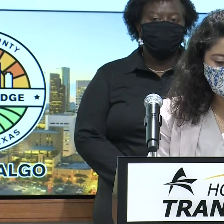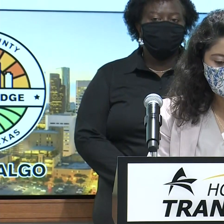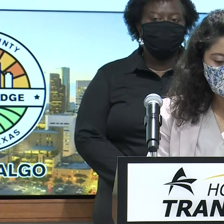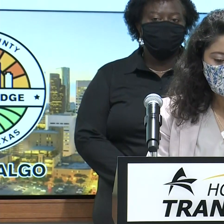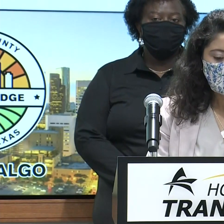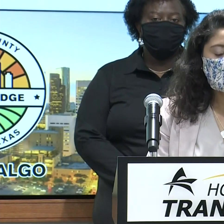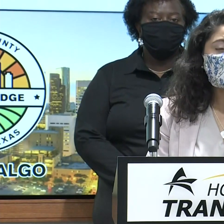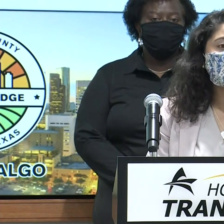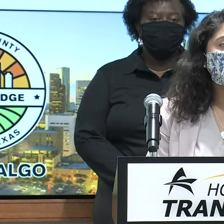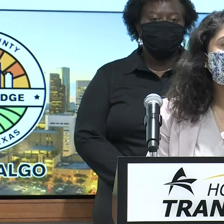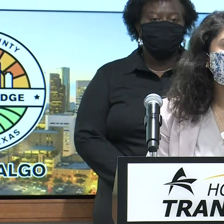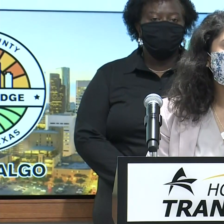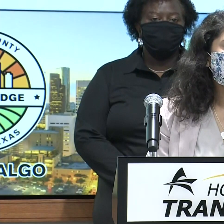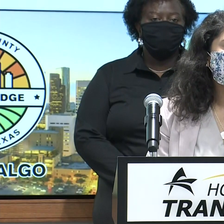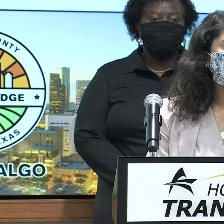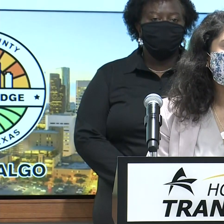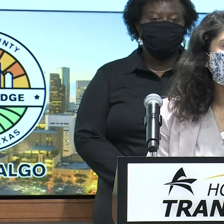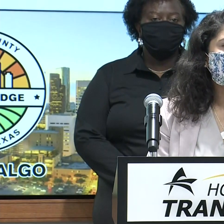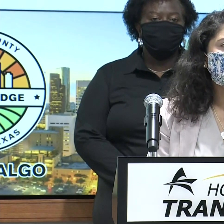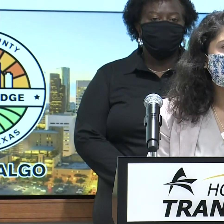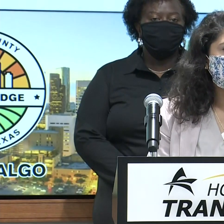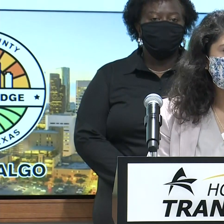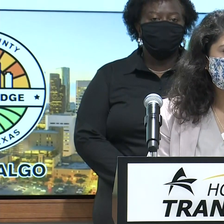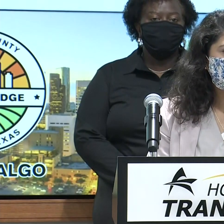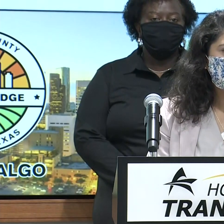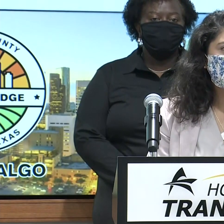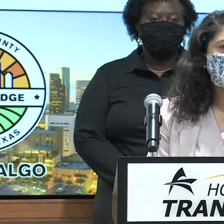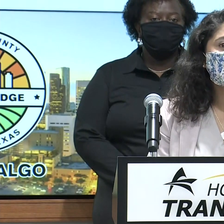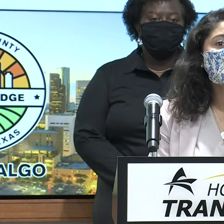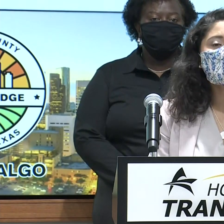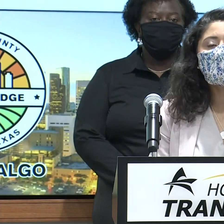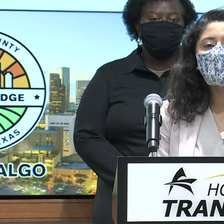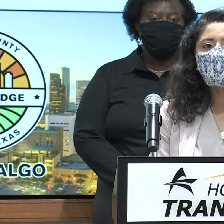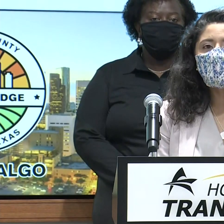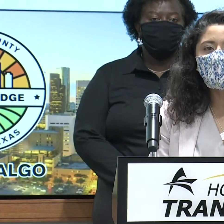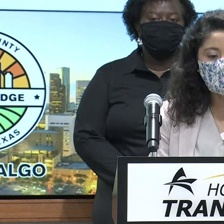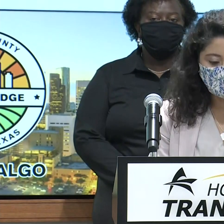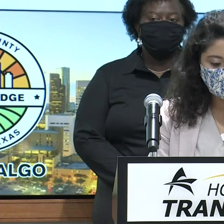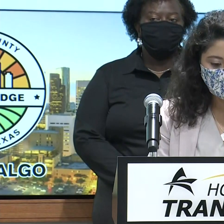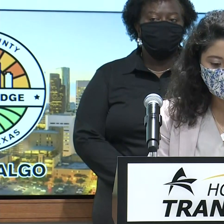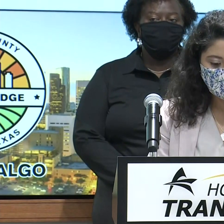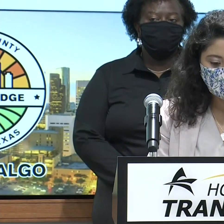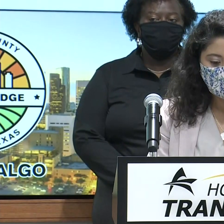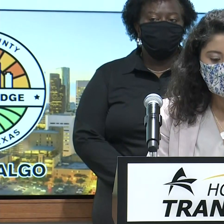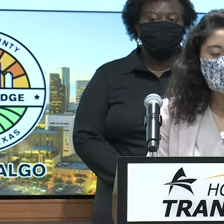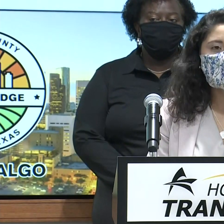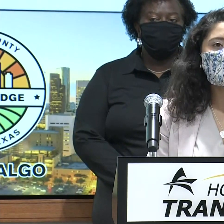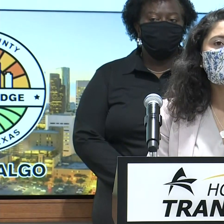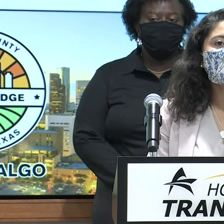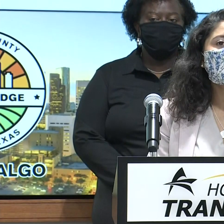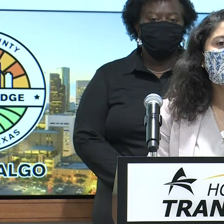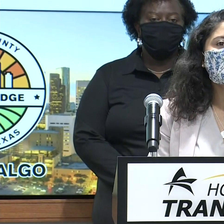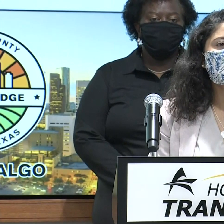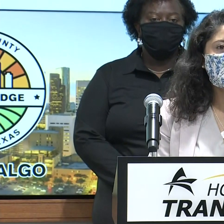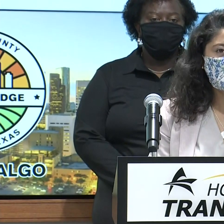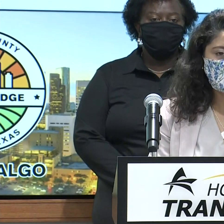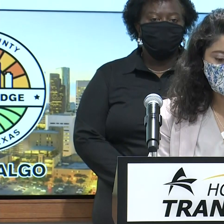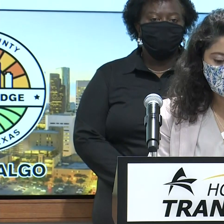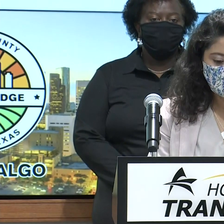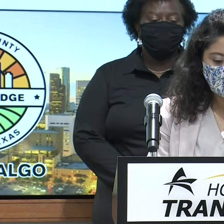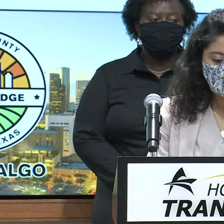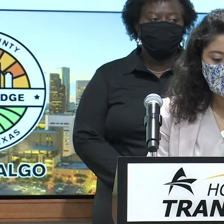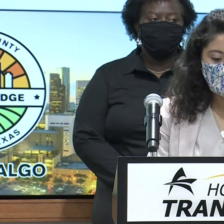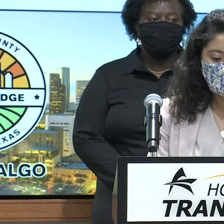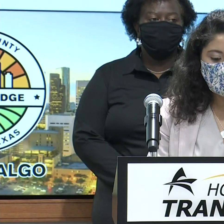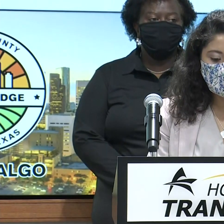petroquímica. Esa industria trae trabajos y trae una economía fuerte. Pero no